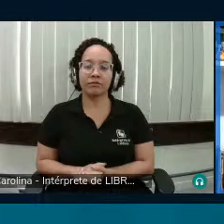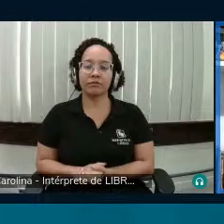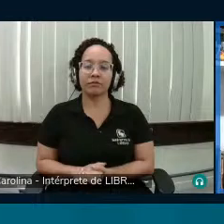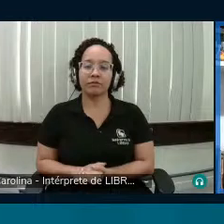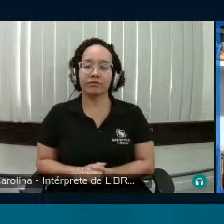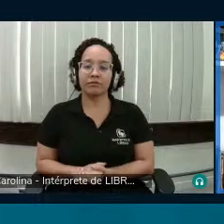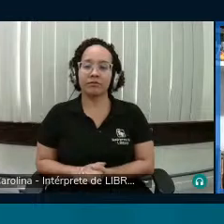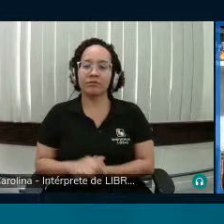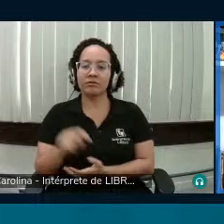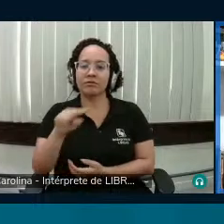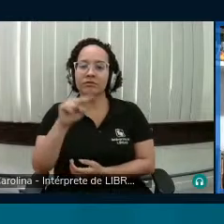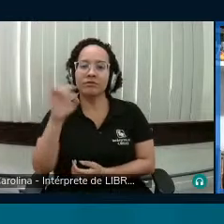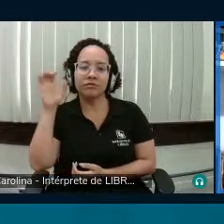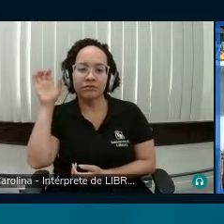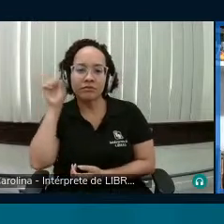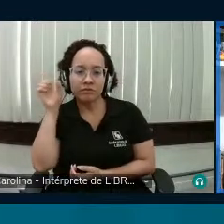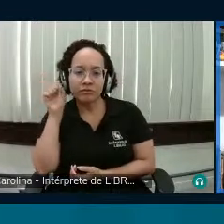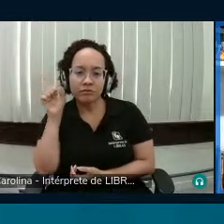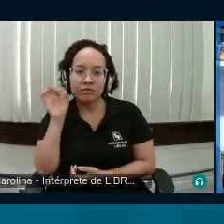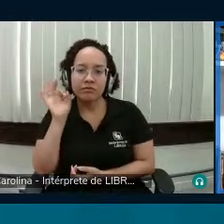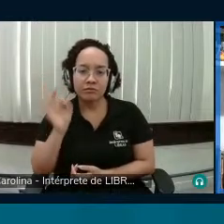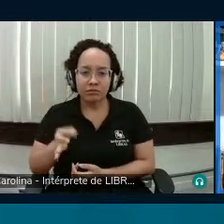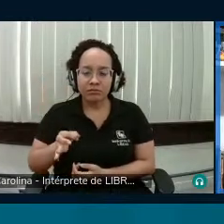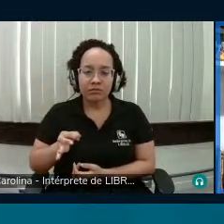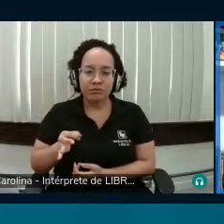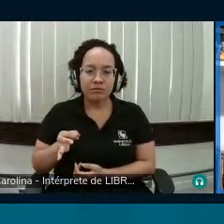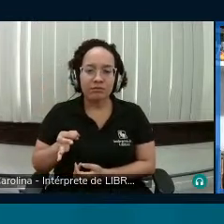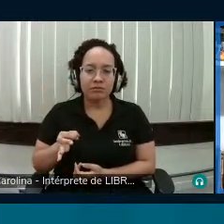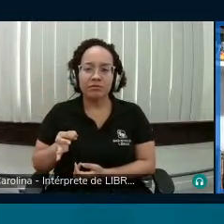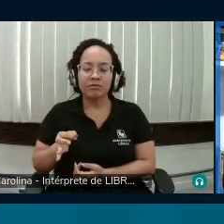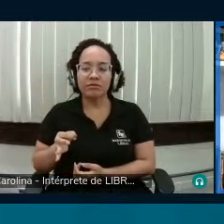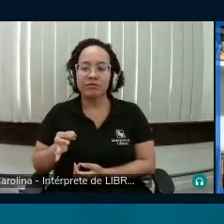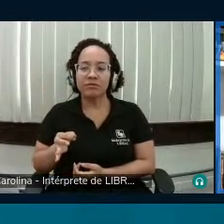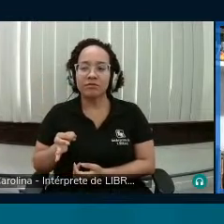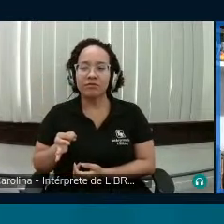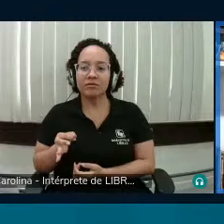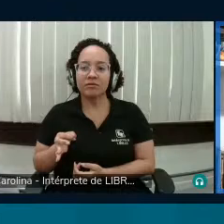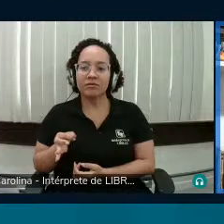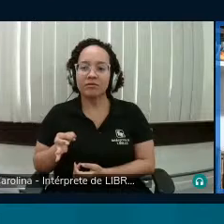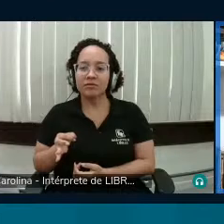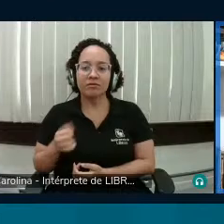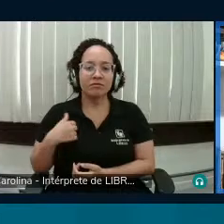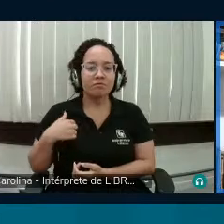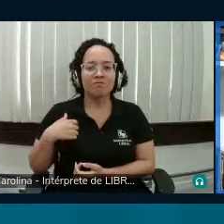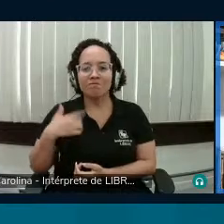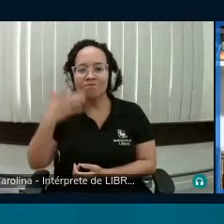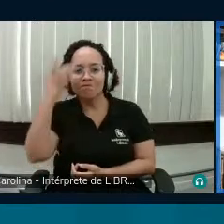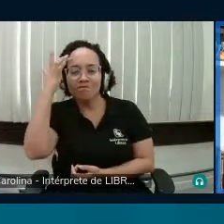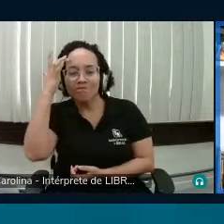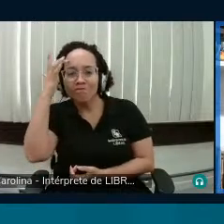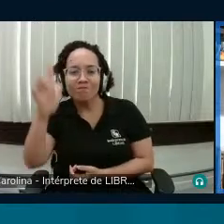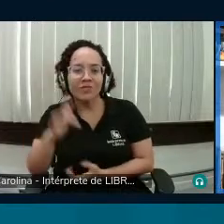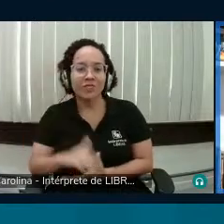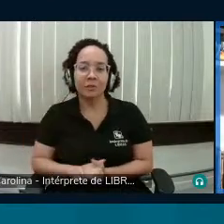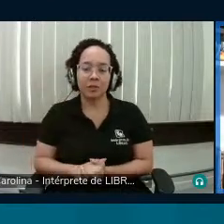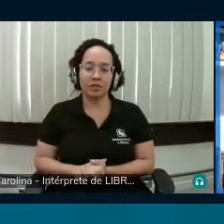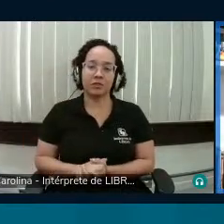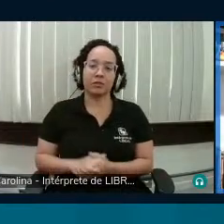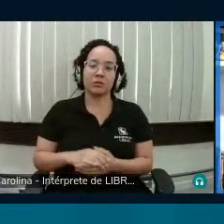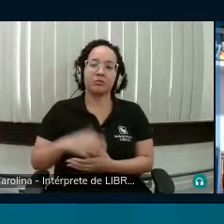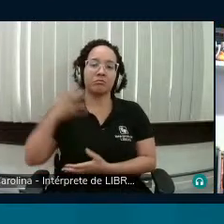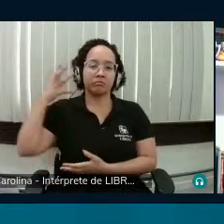também ouvia um retorno e agora mais ainda, não sei se é aí o que é, mas vou fazer a